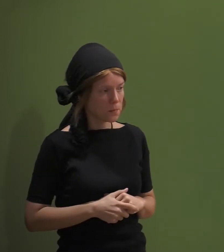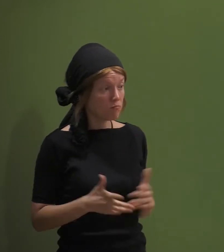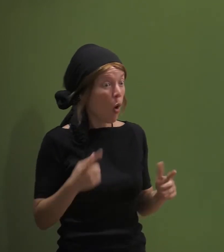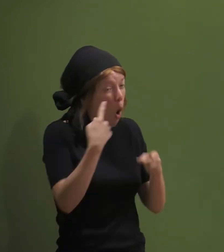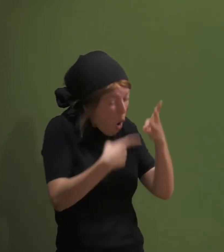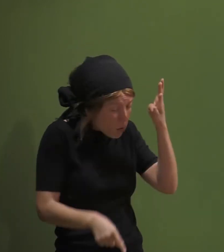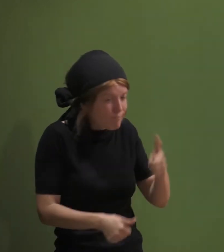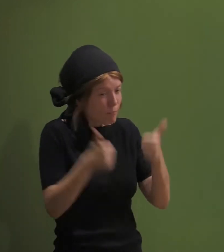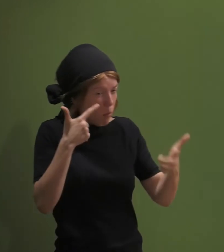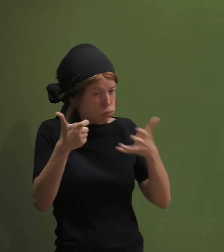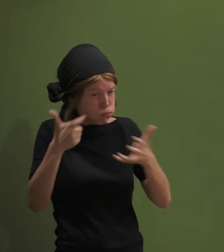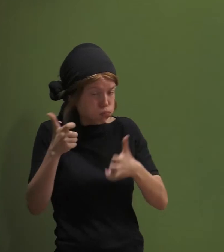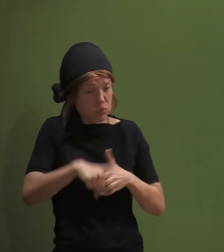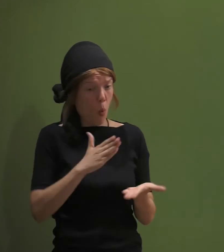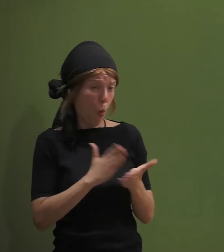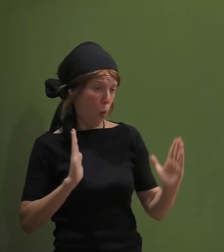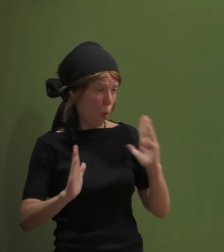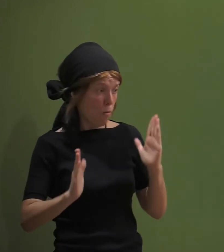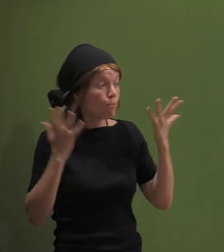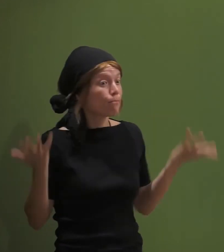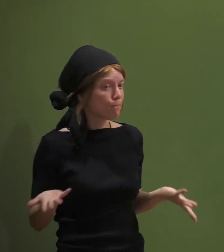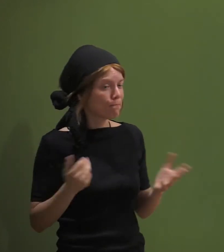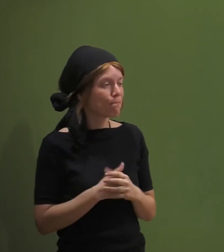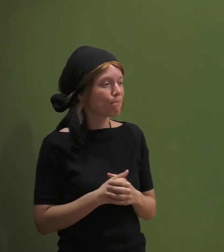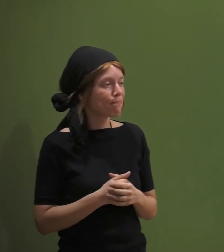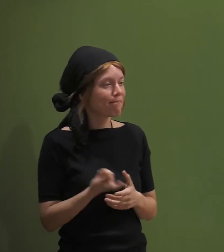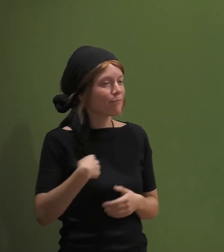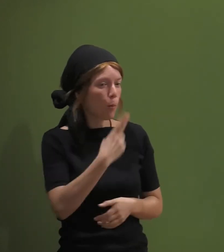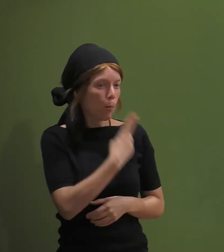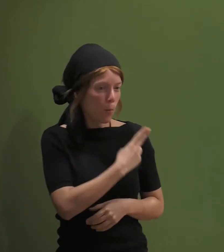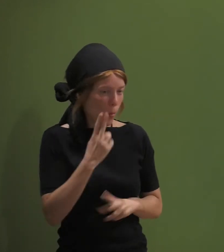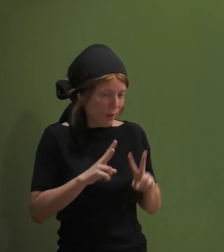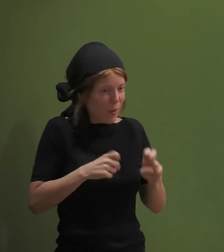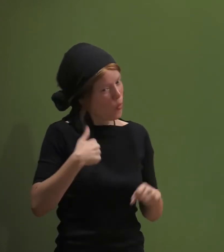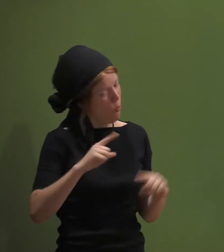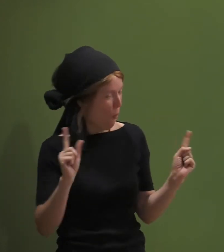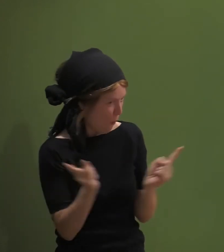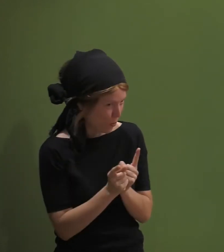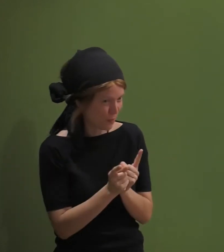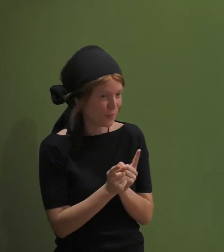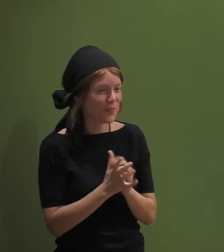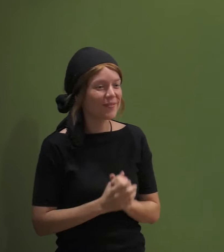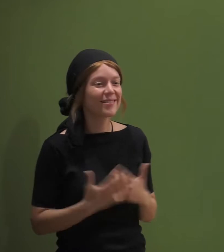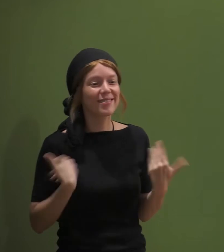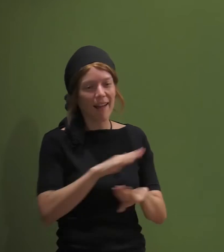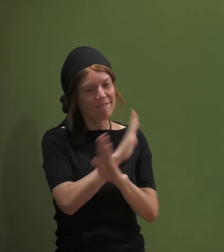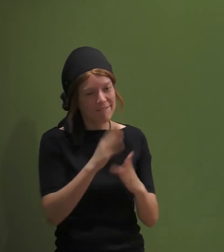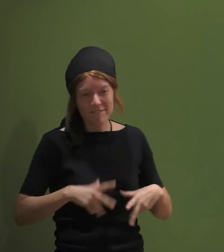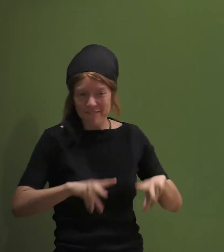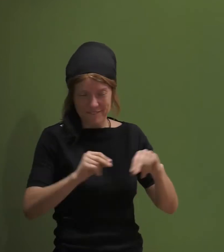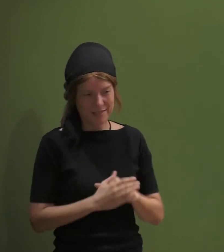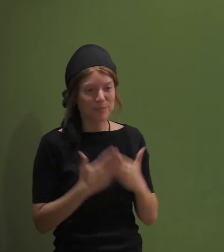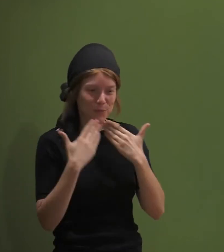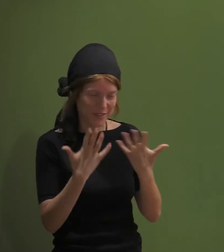más cosas que resaltar durante este curso, sin embargo, mantendré mi promesa inicial de ser breve, por lo que concluyo aquí mi